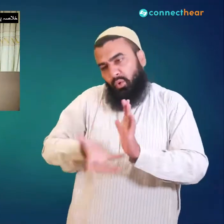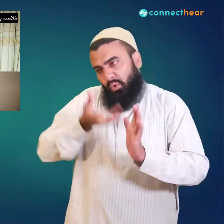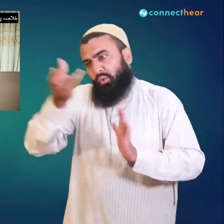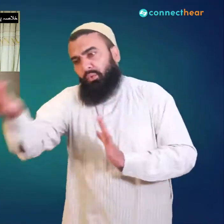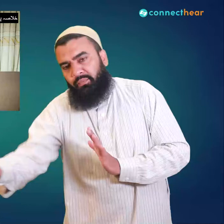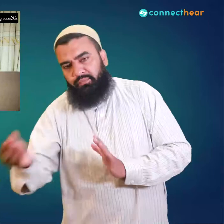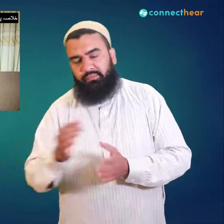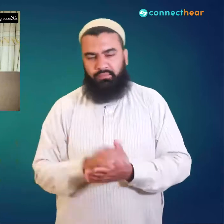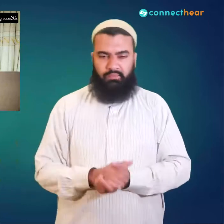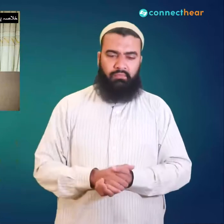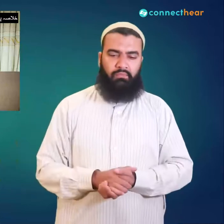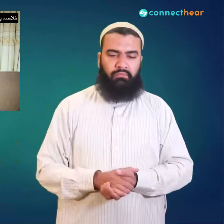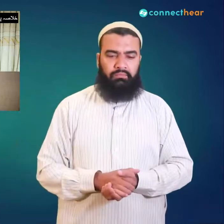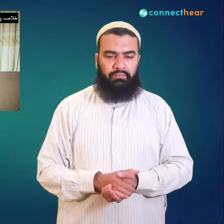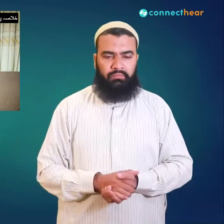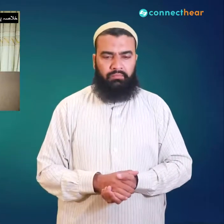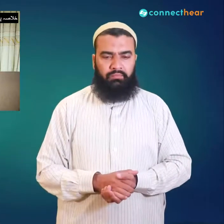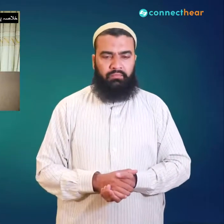آیت نمبر 9،